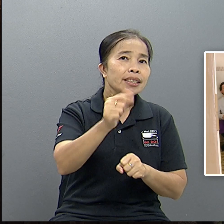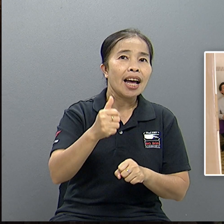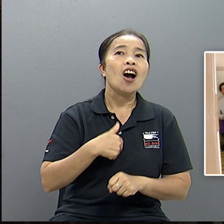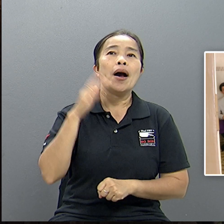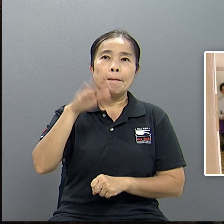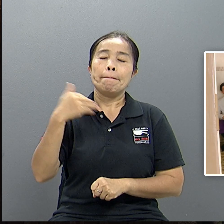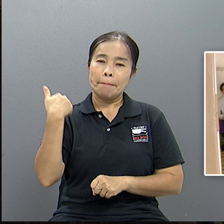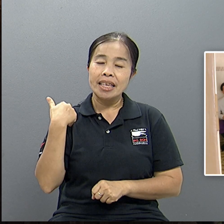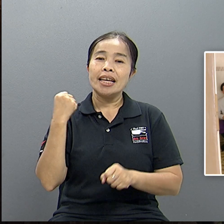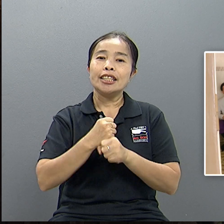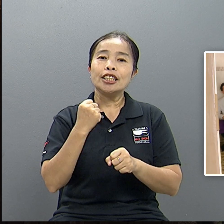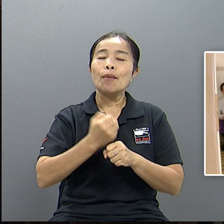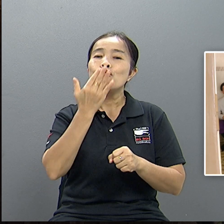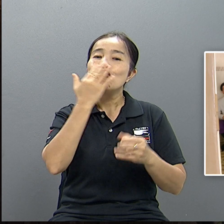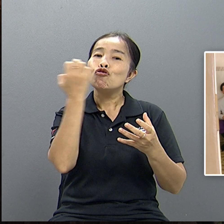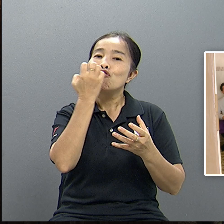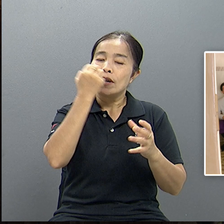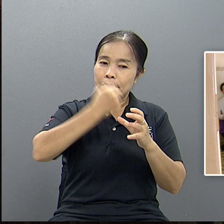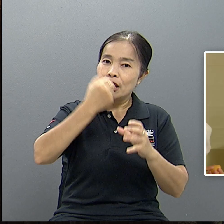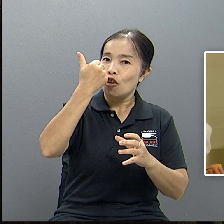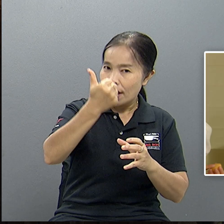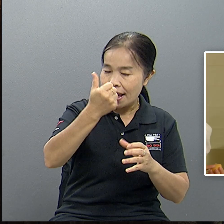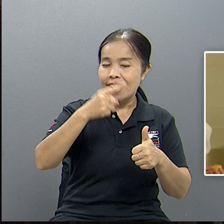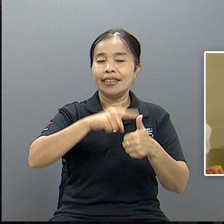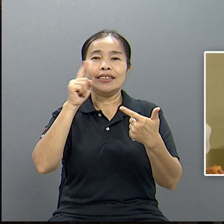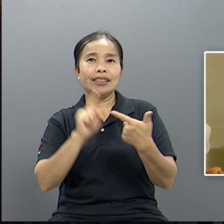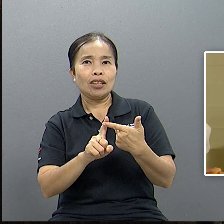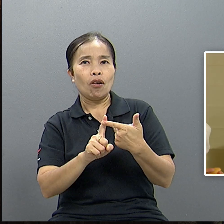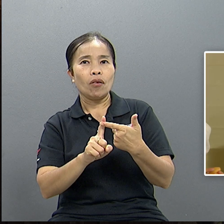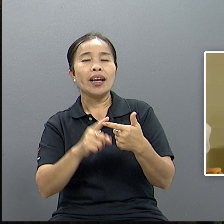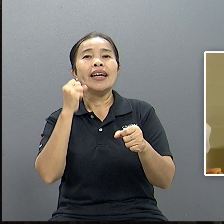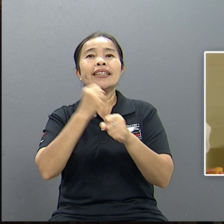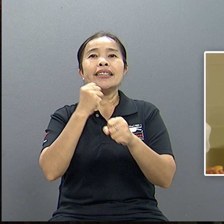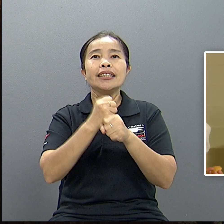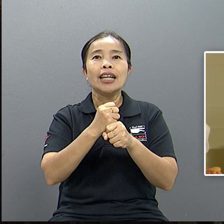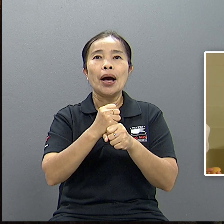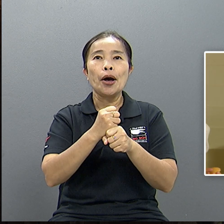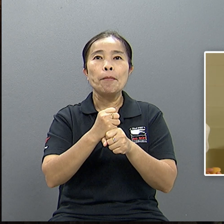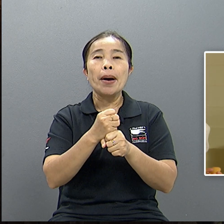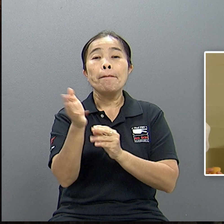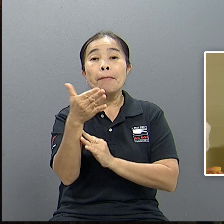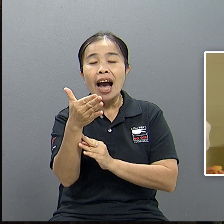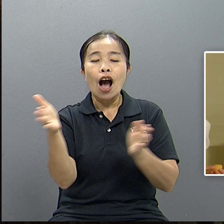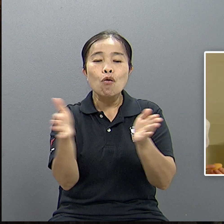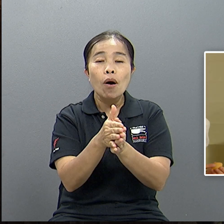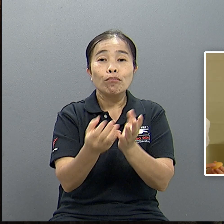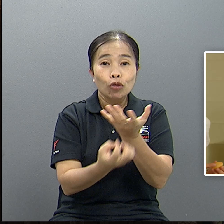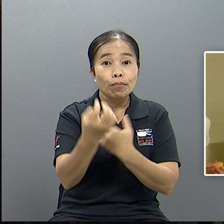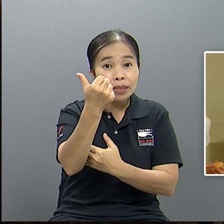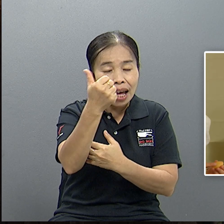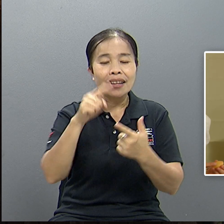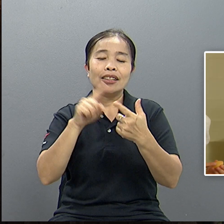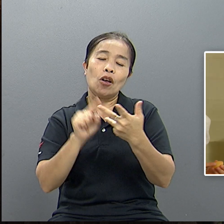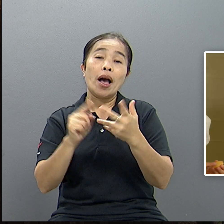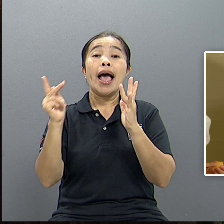ทำน้ำพริกสละหรือจะเป็นปลาอินทรีต้มสละอ๋อแล้วก็ยังมีแกงป่